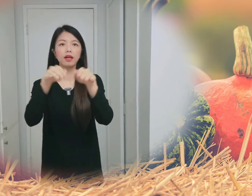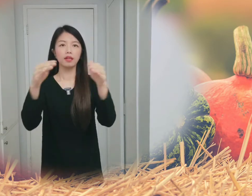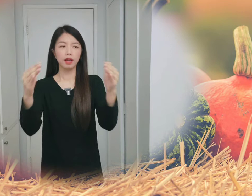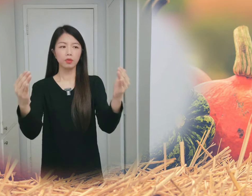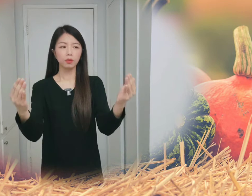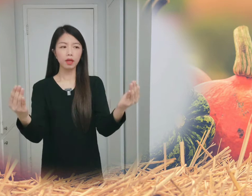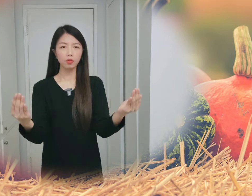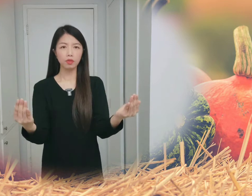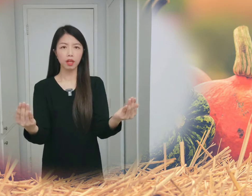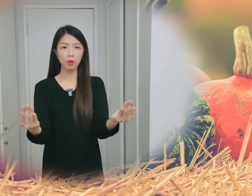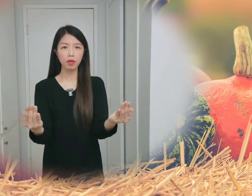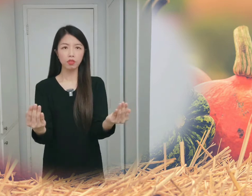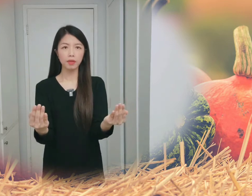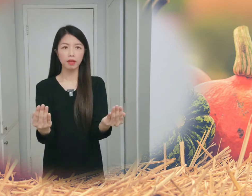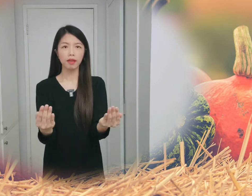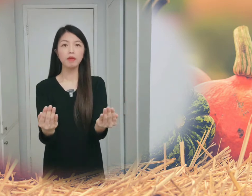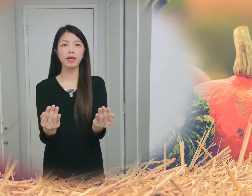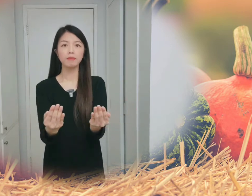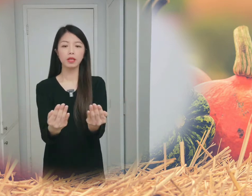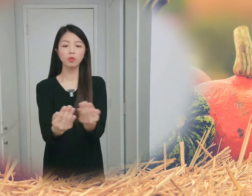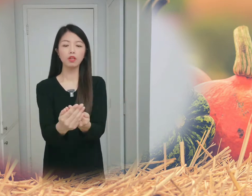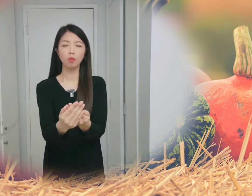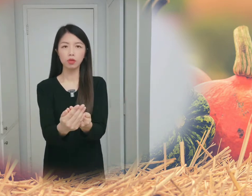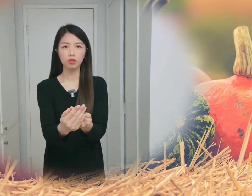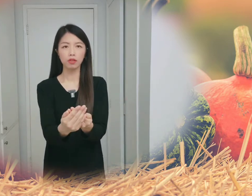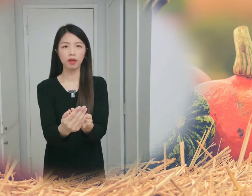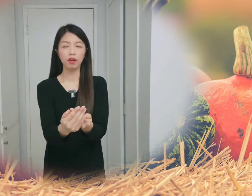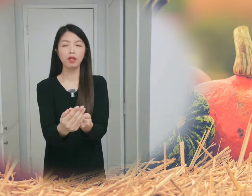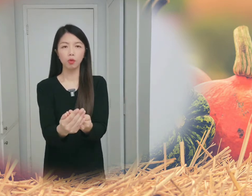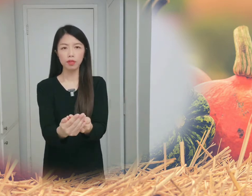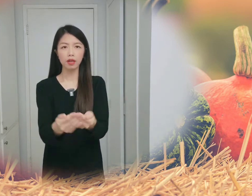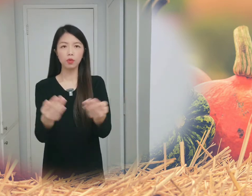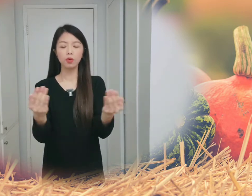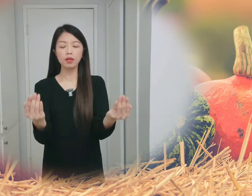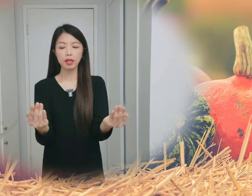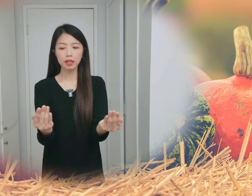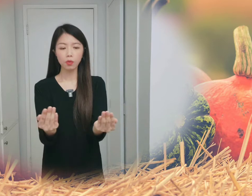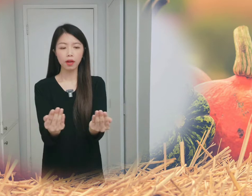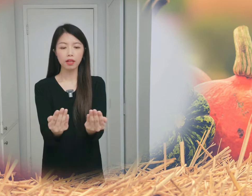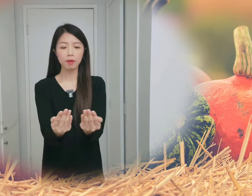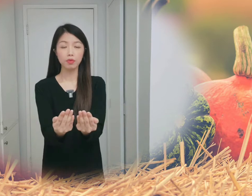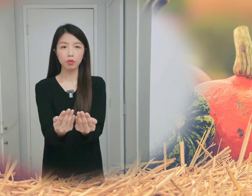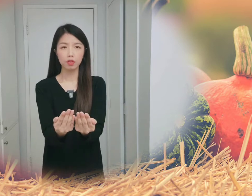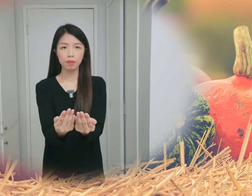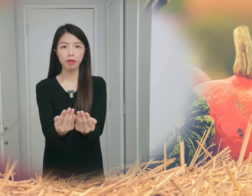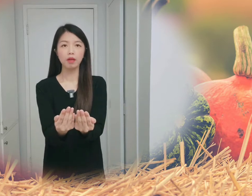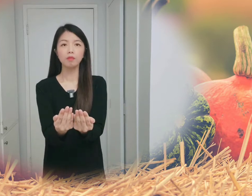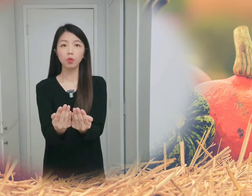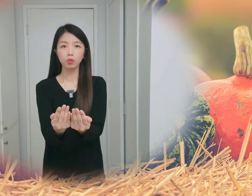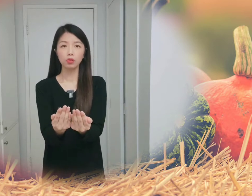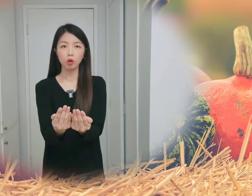시작하셨다가 양쪽 다 둥글게 표현해 주시면 되는데 마지막에 손을 겹쳐 주셔야 돼요. 겹치지 않고 새끼손가락까지만